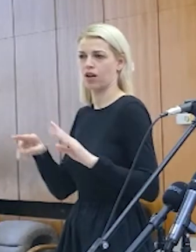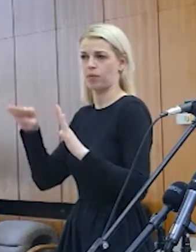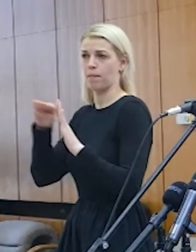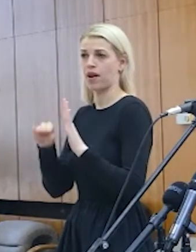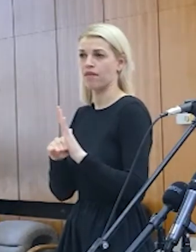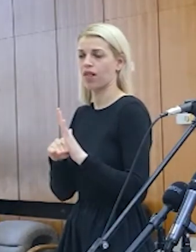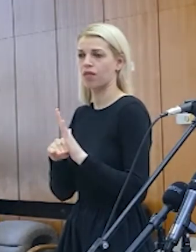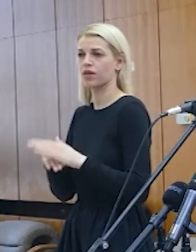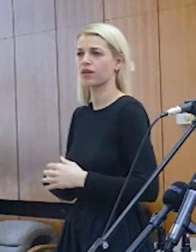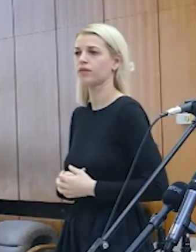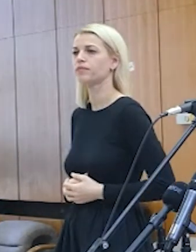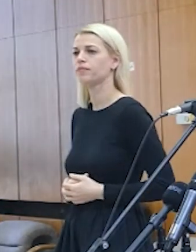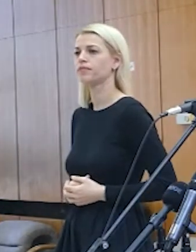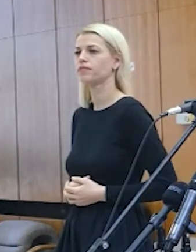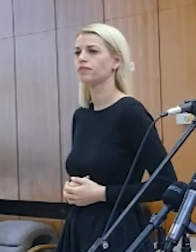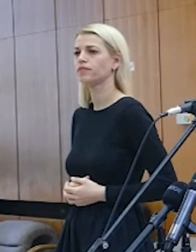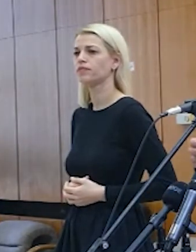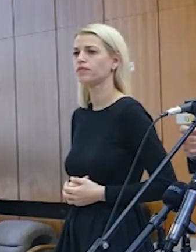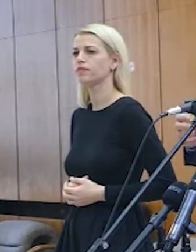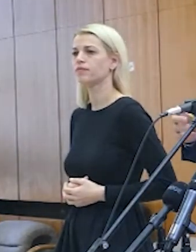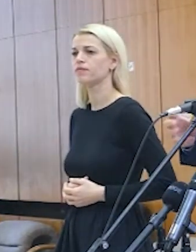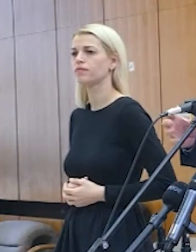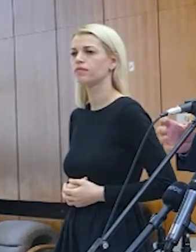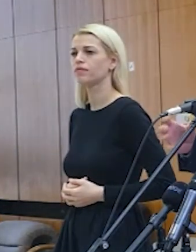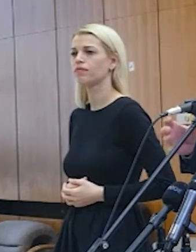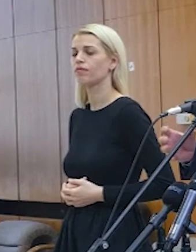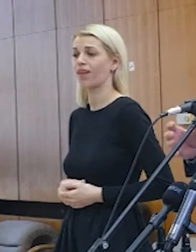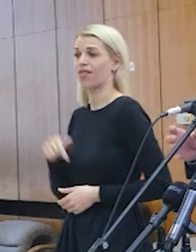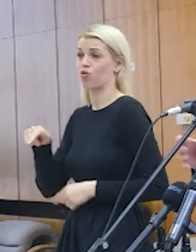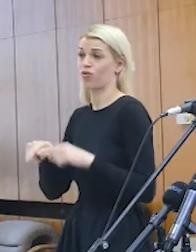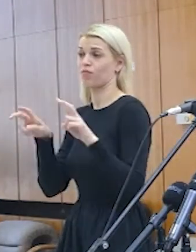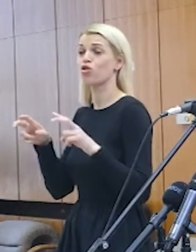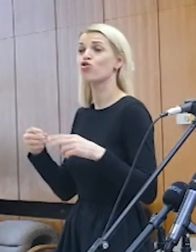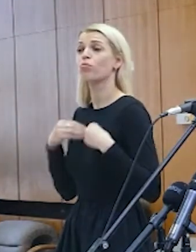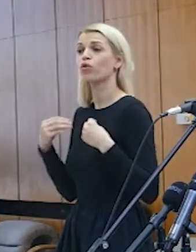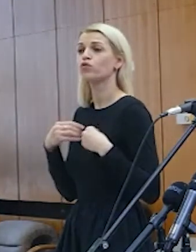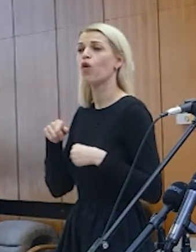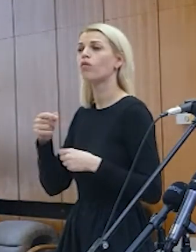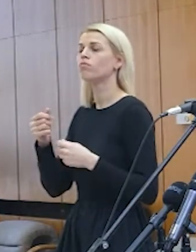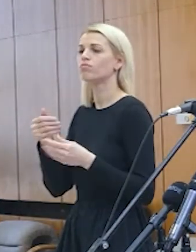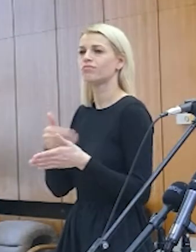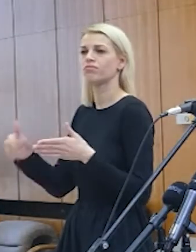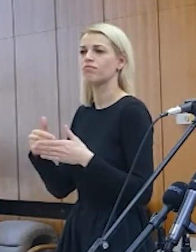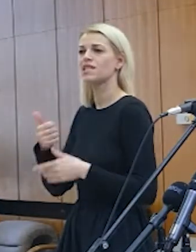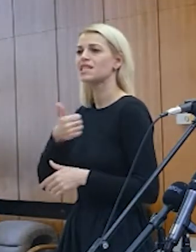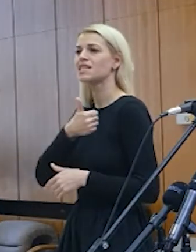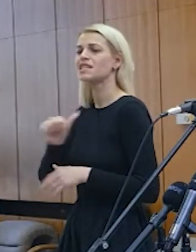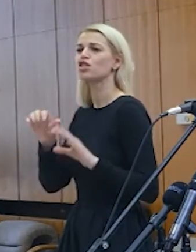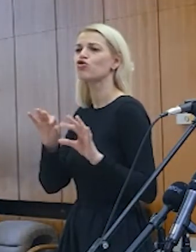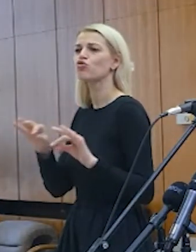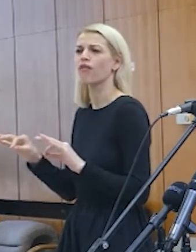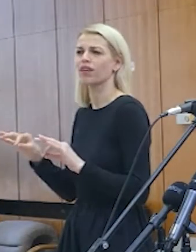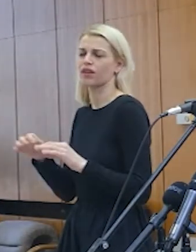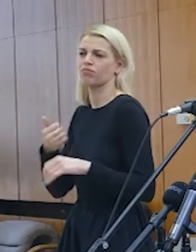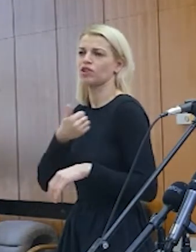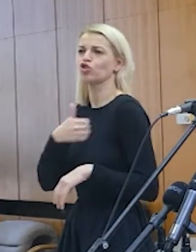pravidlami a tak ďalej, ale toto dobrodružstvo stojí stovky miliónov dolárov. Možno